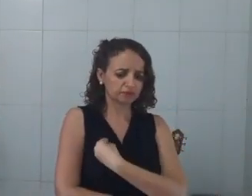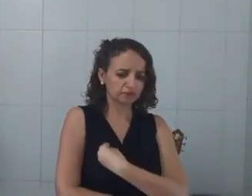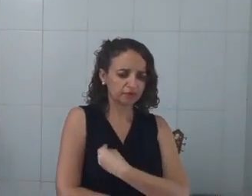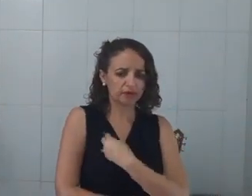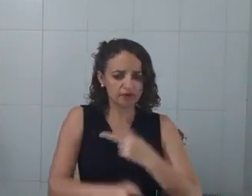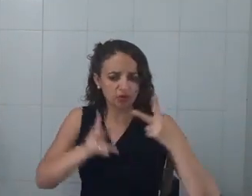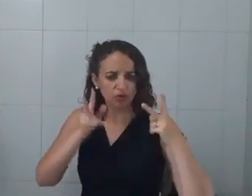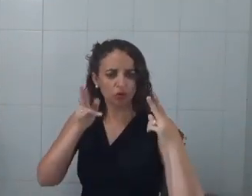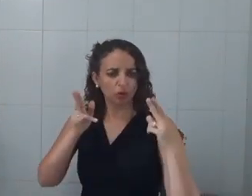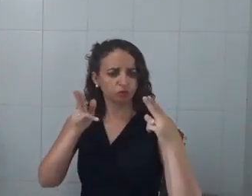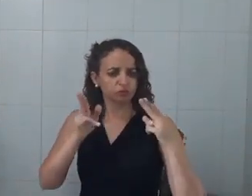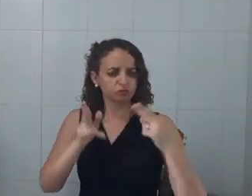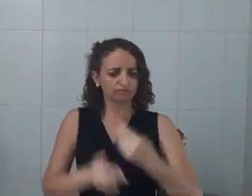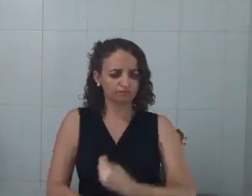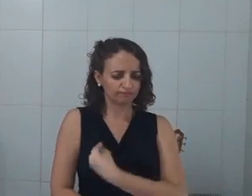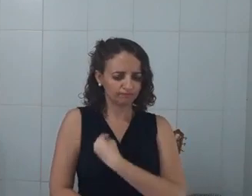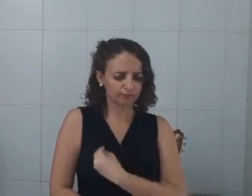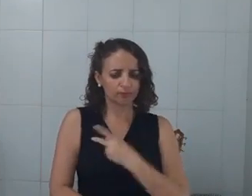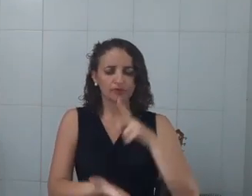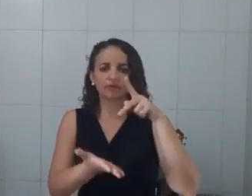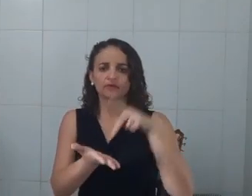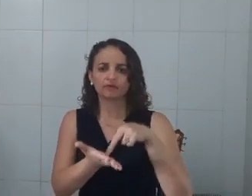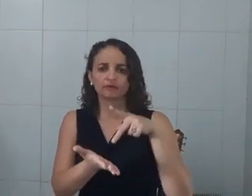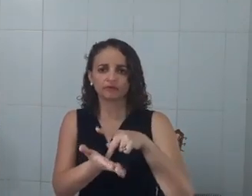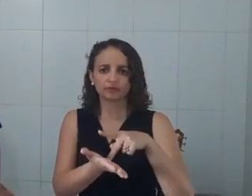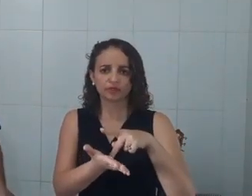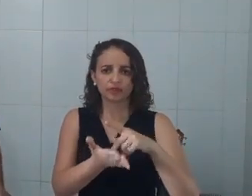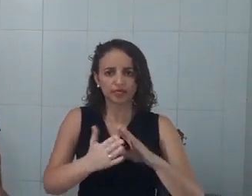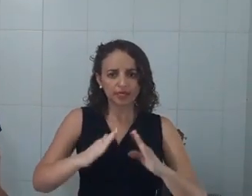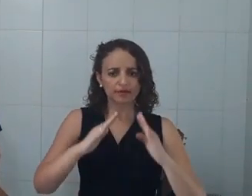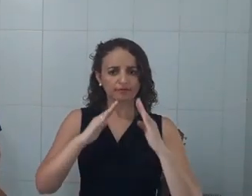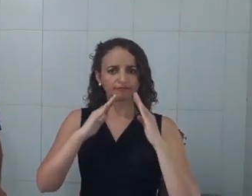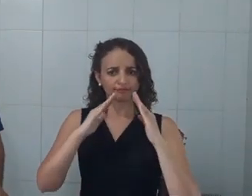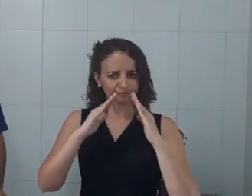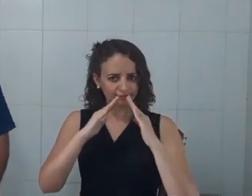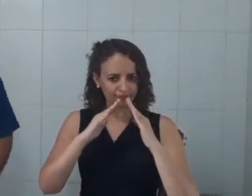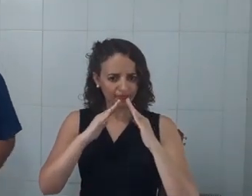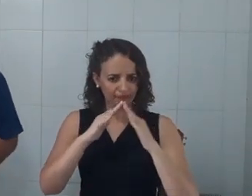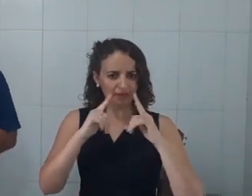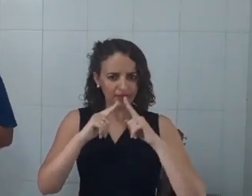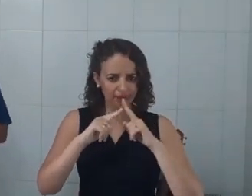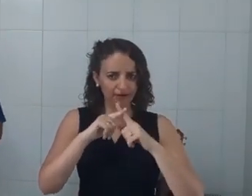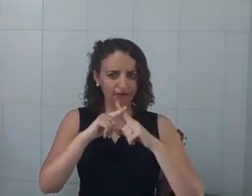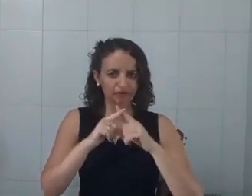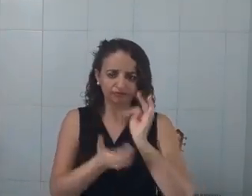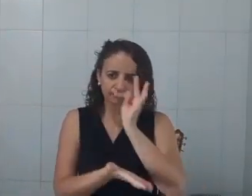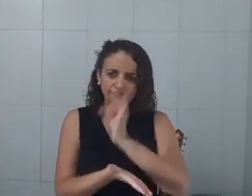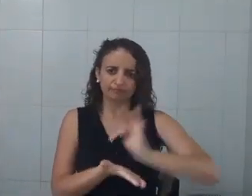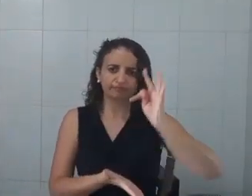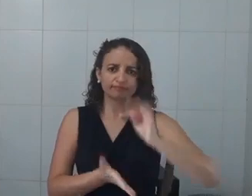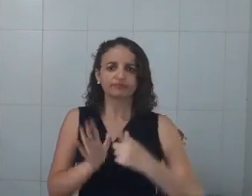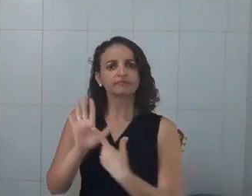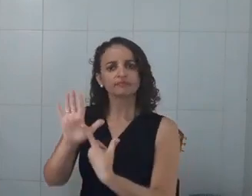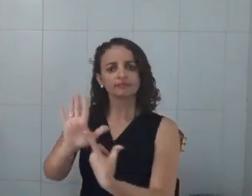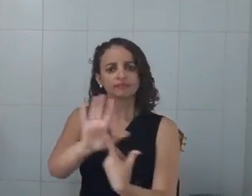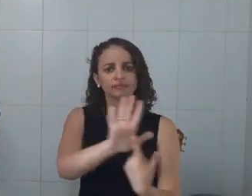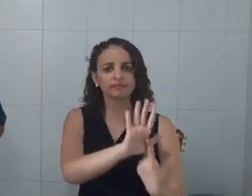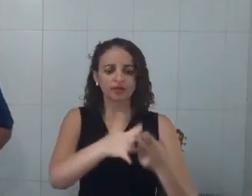uma maneira genuína. A igreja modelo, aqui em Tessalonicenses, ela mostra umas